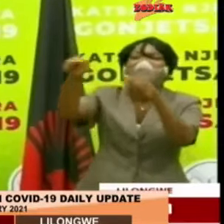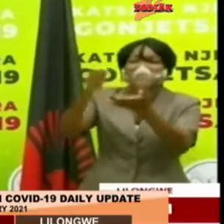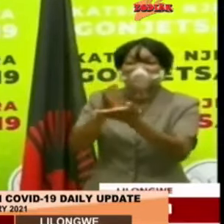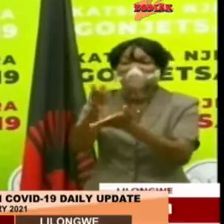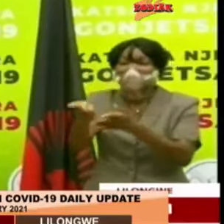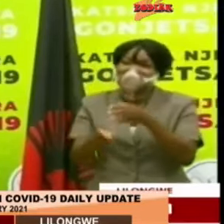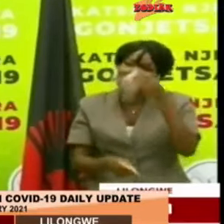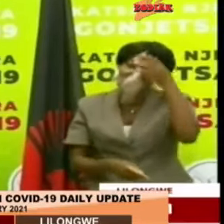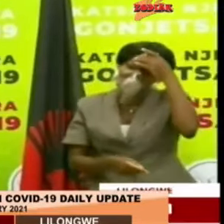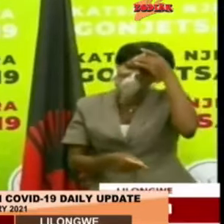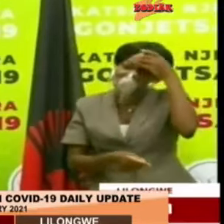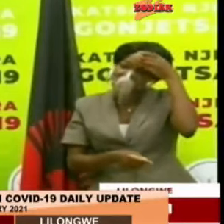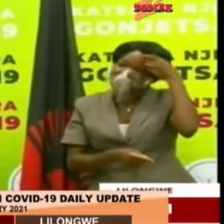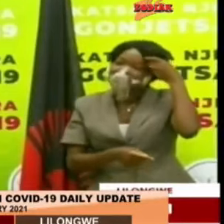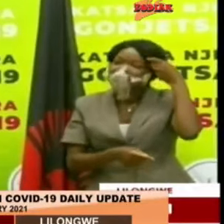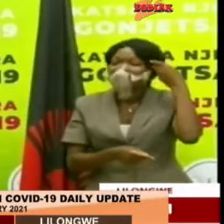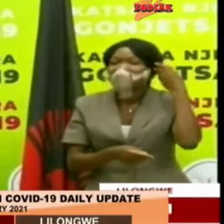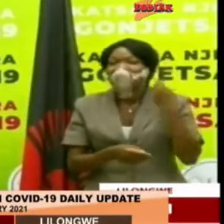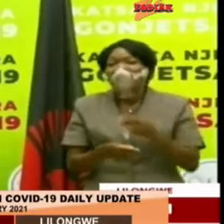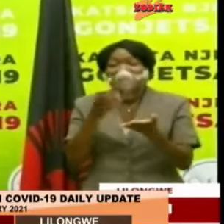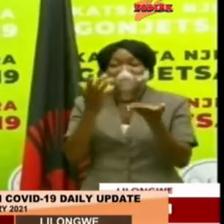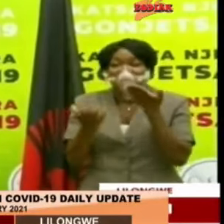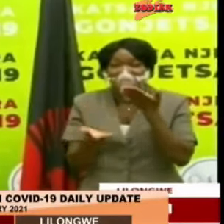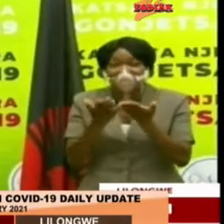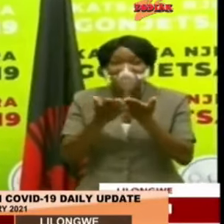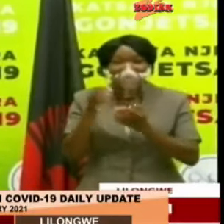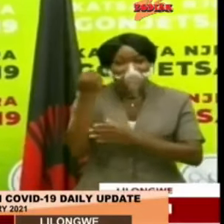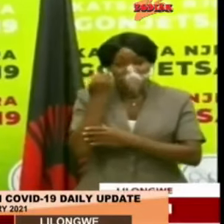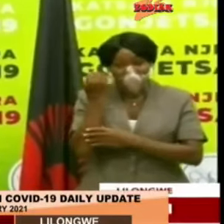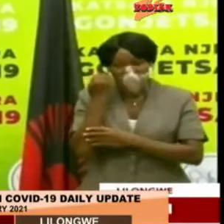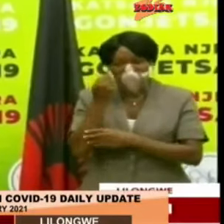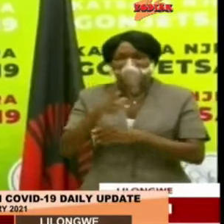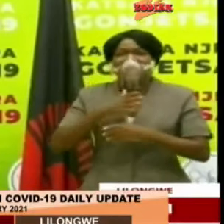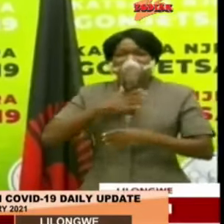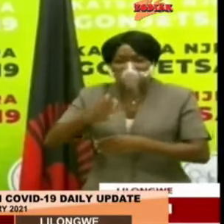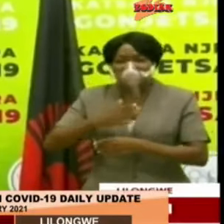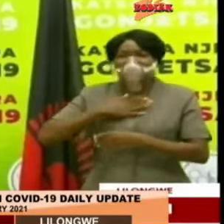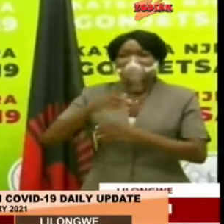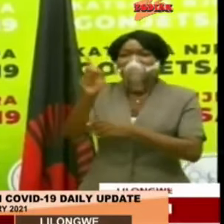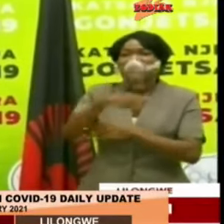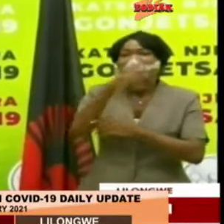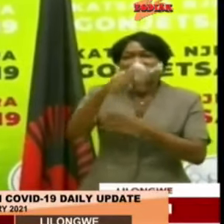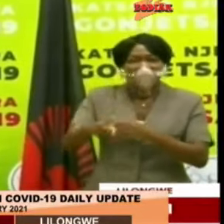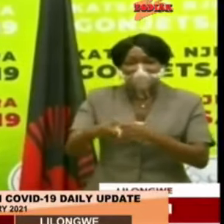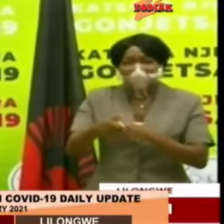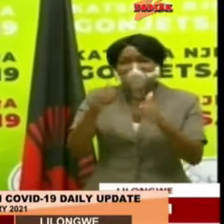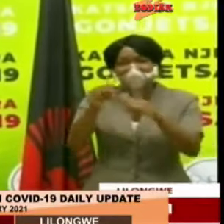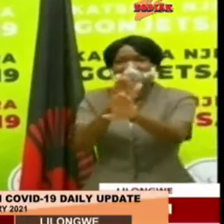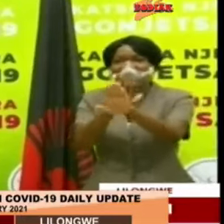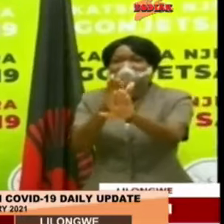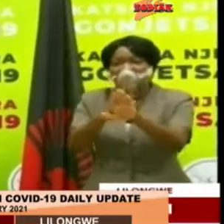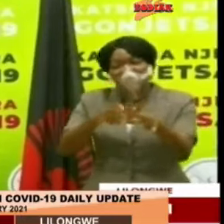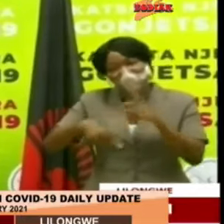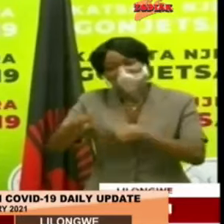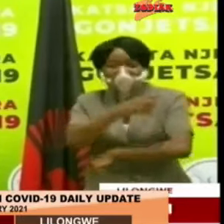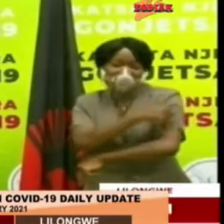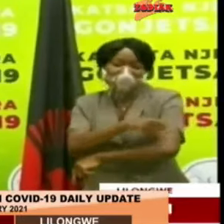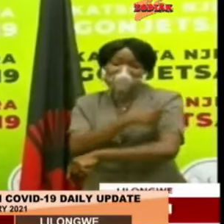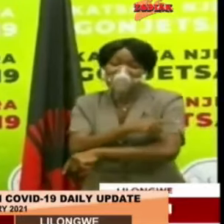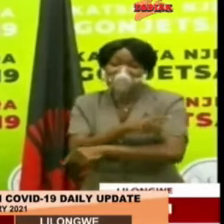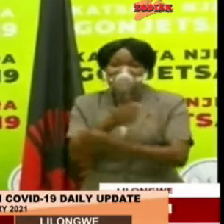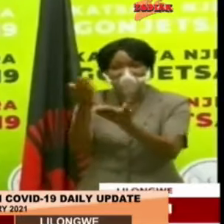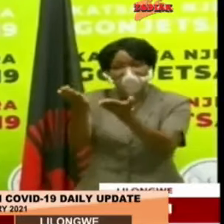kopuma chonde tithamange kuchipatala kuti tikakupatseni chithandizo choyenekera mwena ndili pomwepo